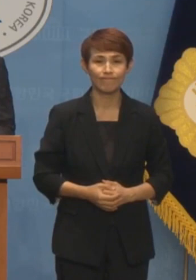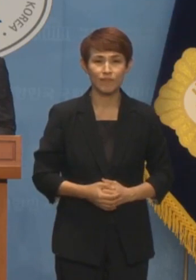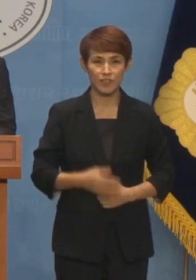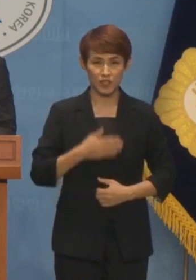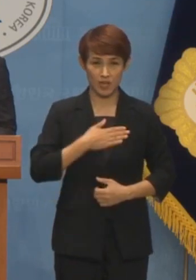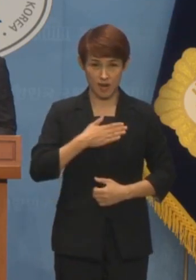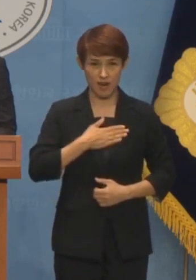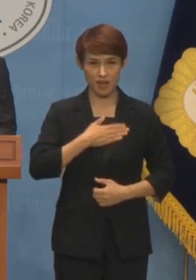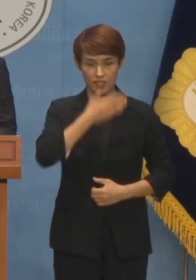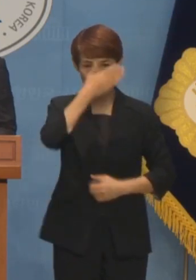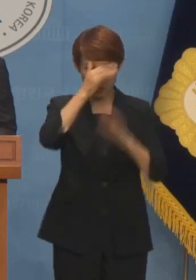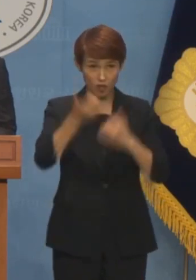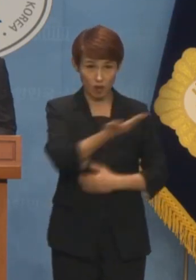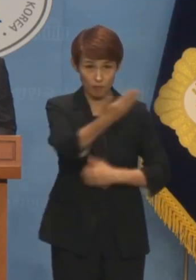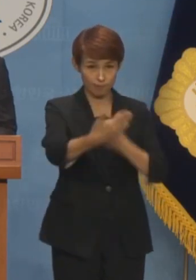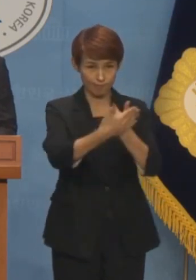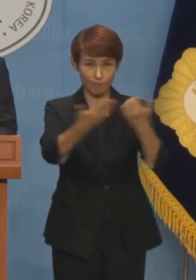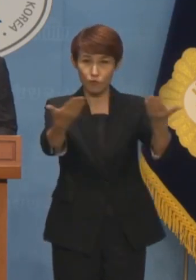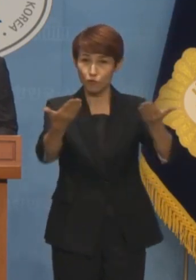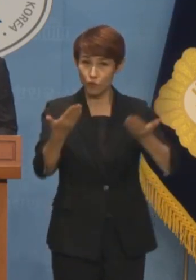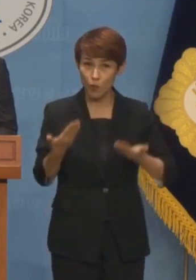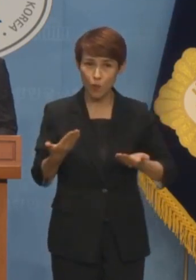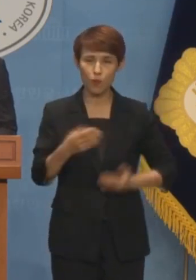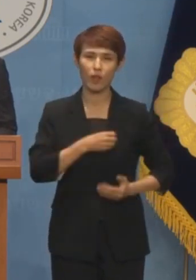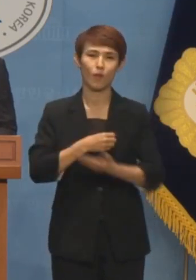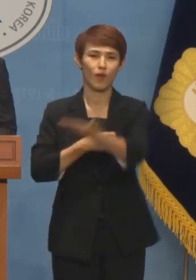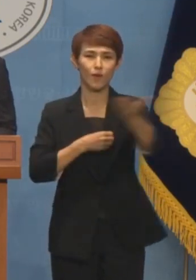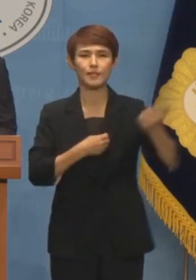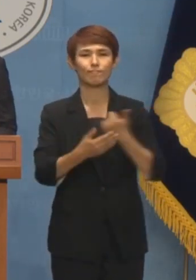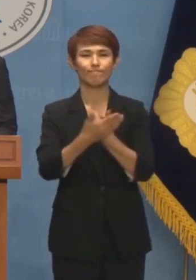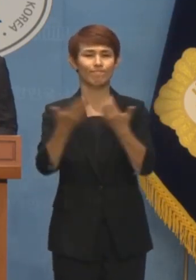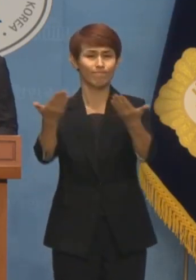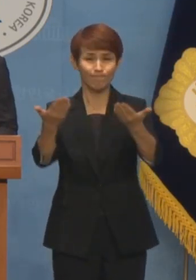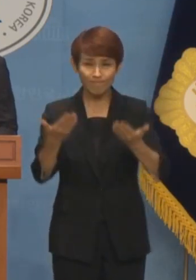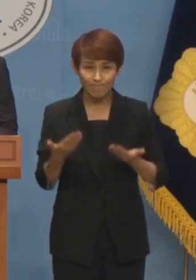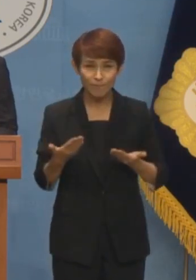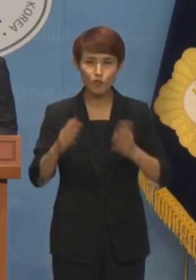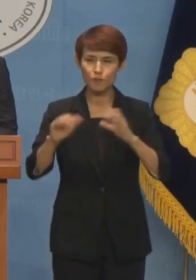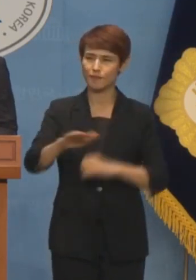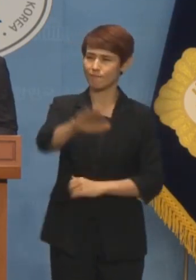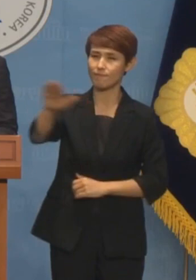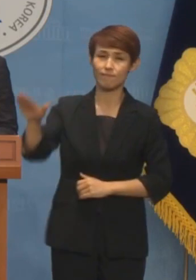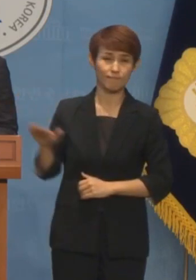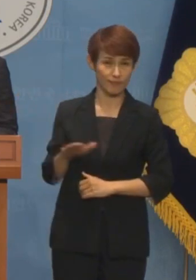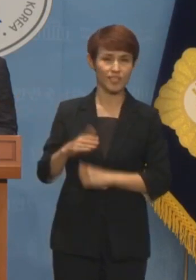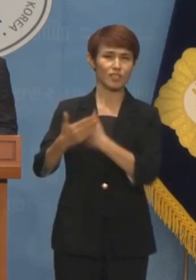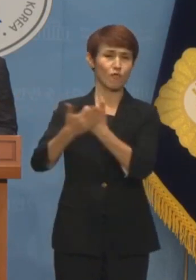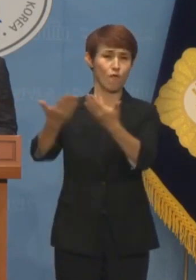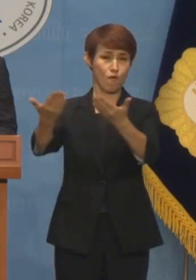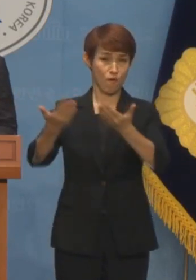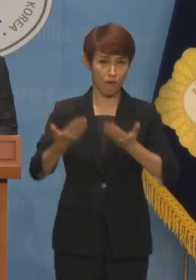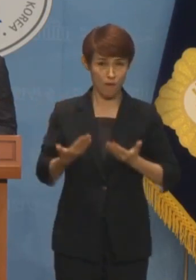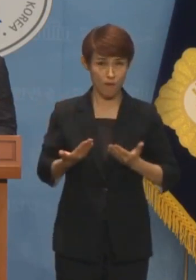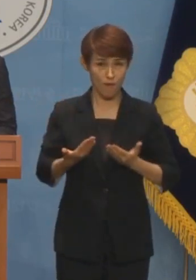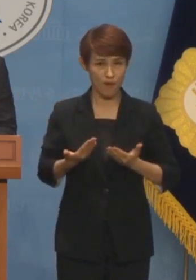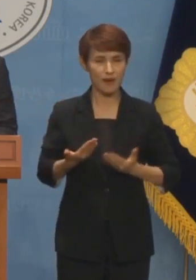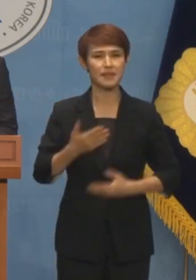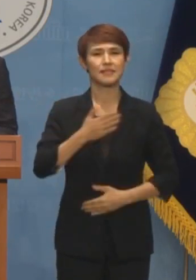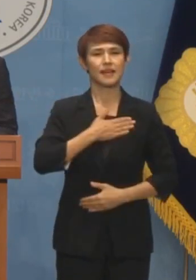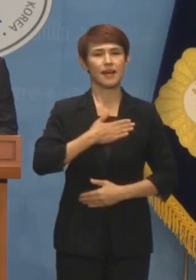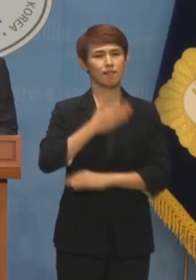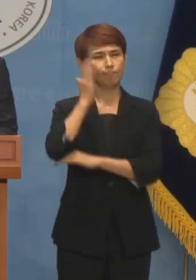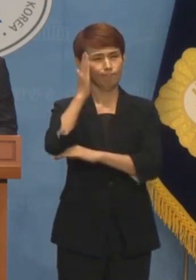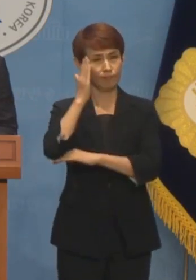박준영을 청년 여러분들이 지지해 주시고 당원 여러분들이 지지해 주시고 국민 여러분들이 지지해 주셔서 박준영이